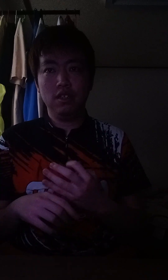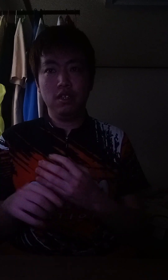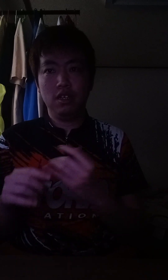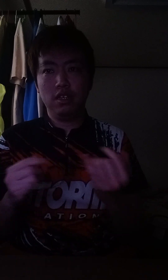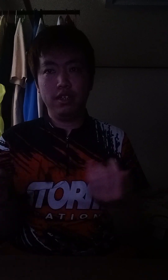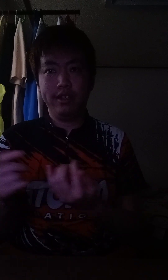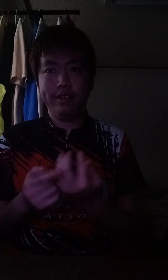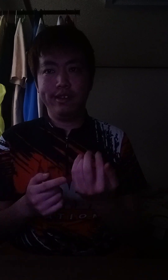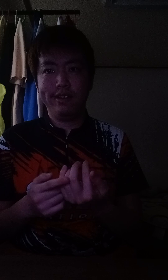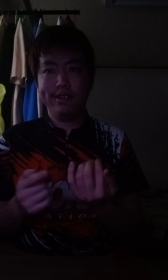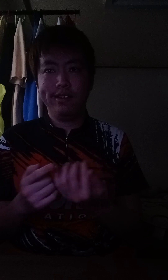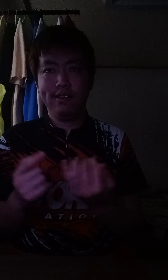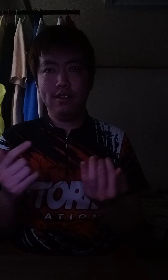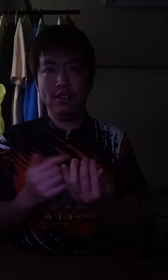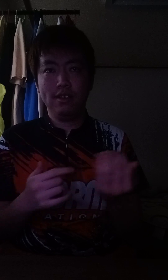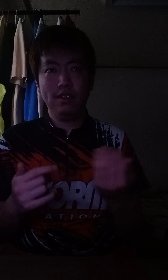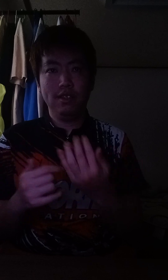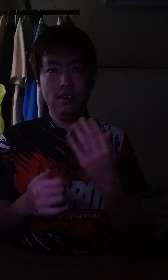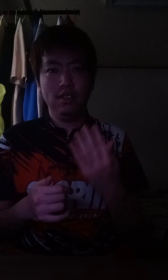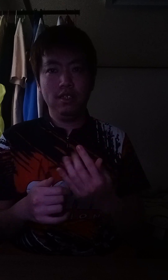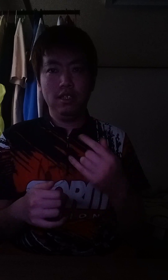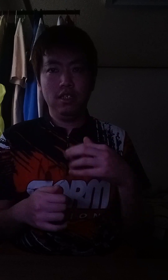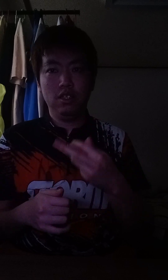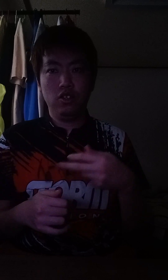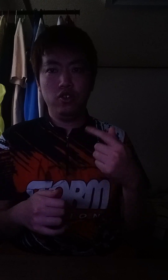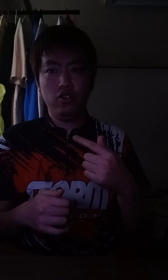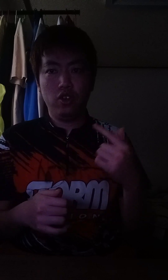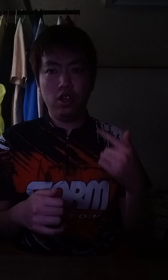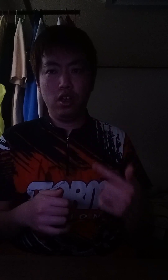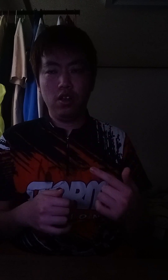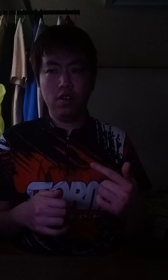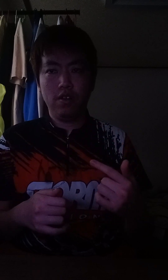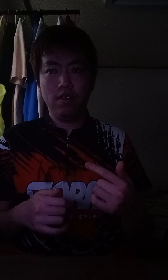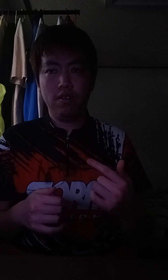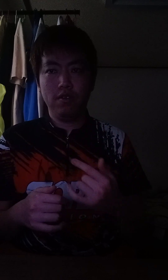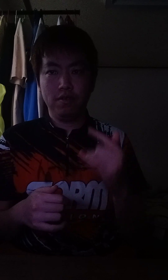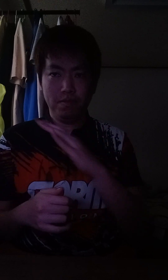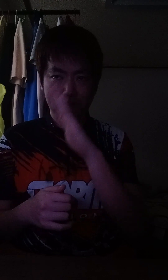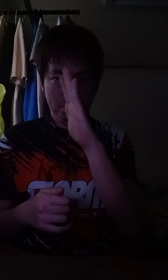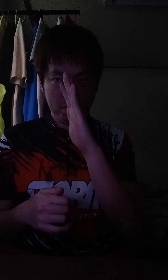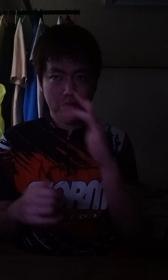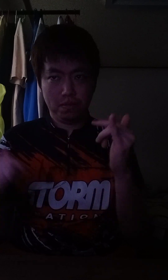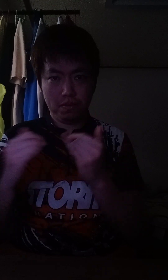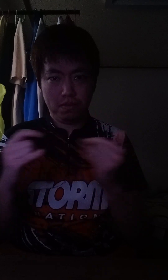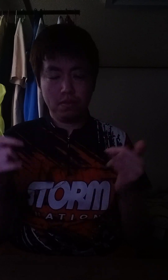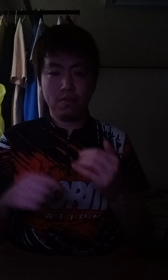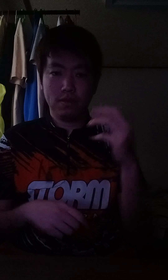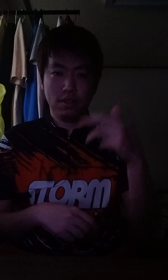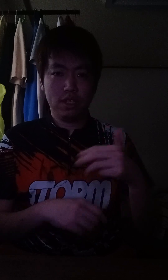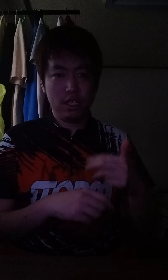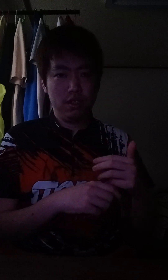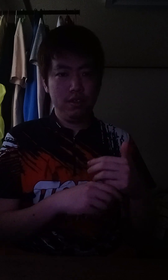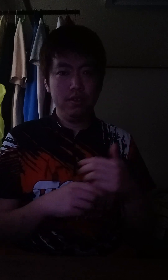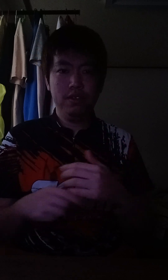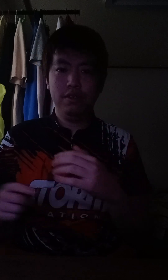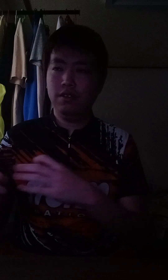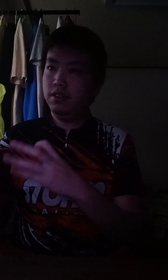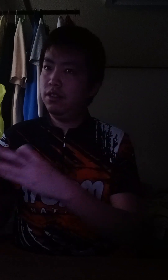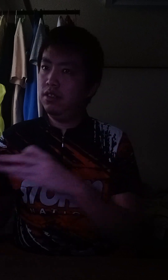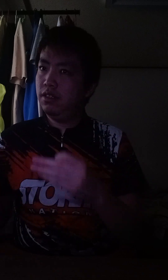승현이가 이제 다운증인 것도 알게 됐고 또 이제 심장이 또 이렇게 또 많이 수술을 받아야